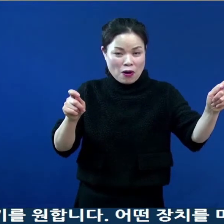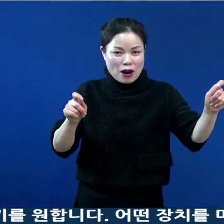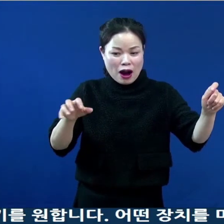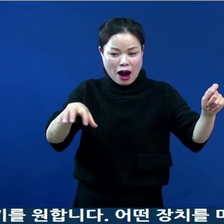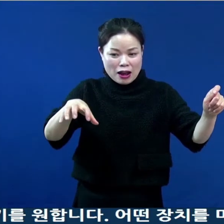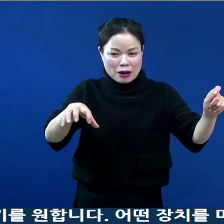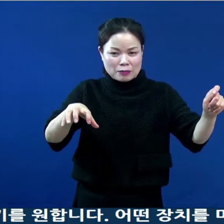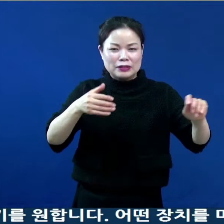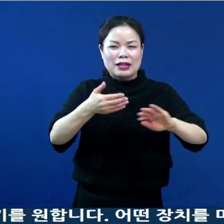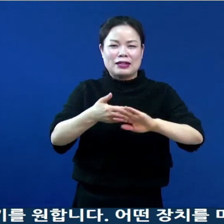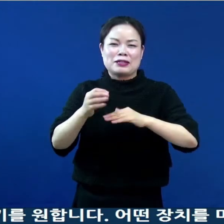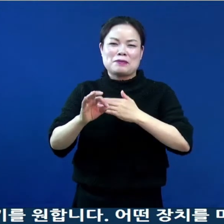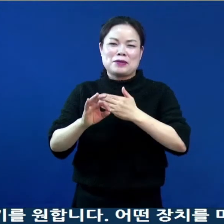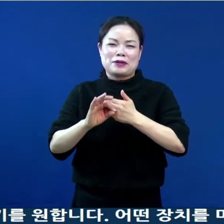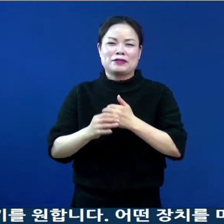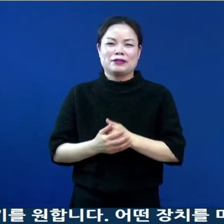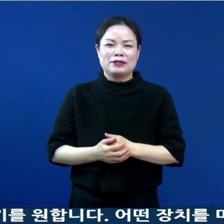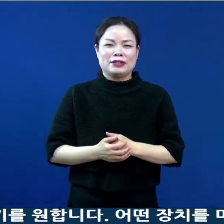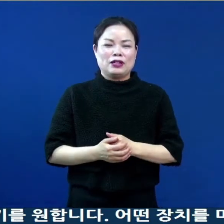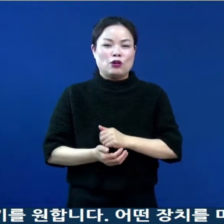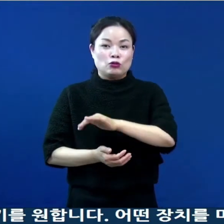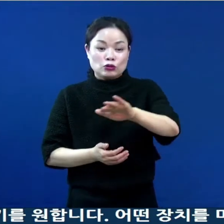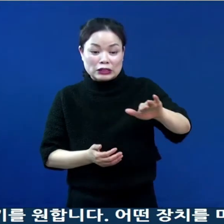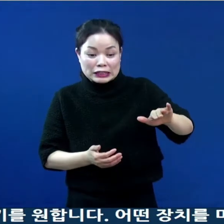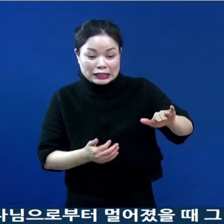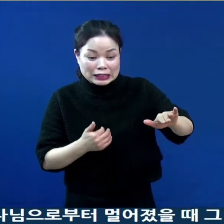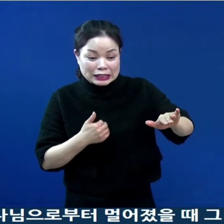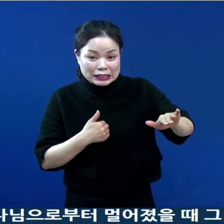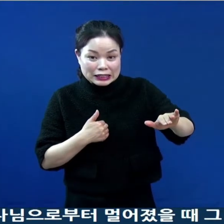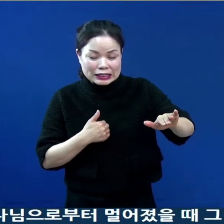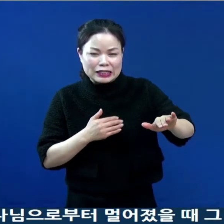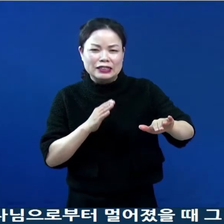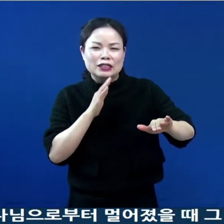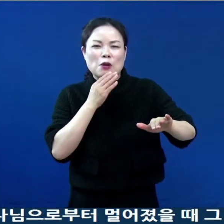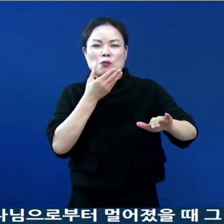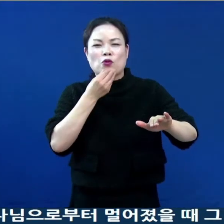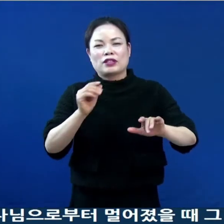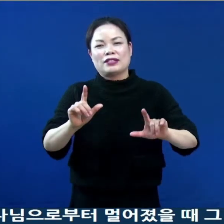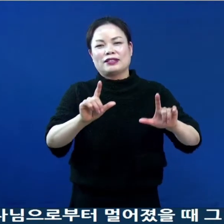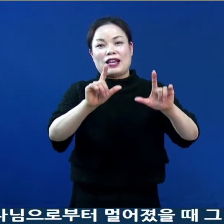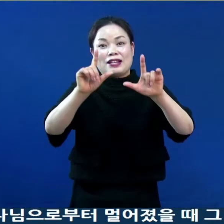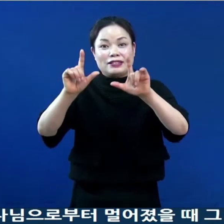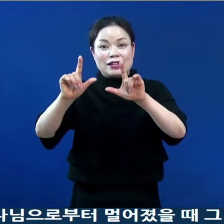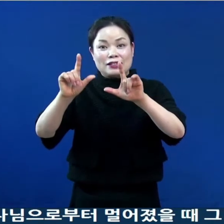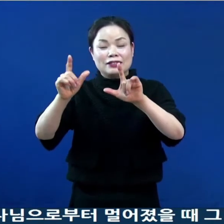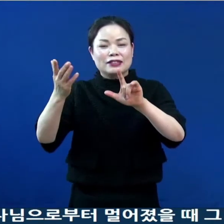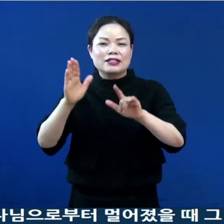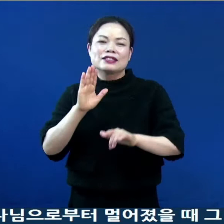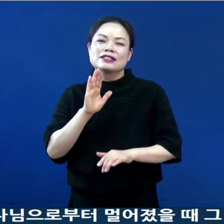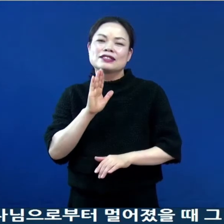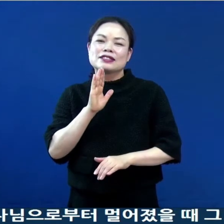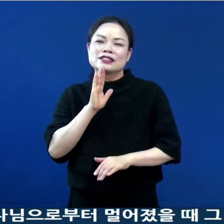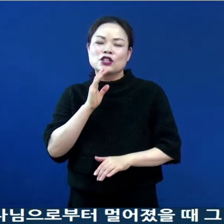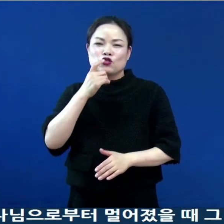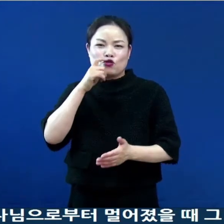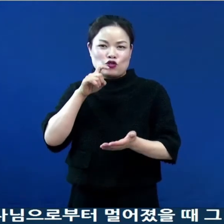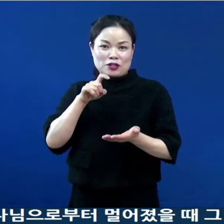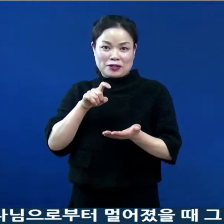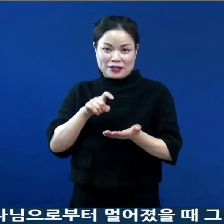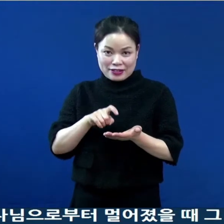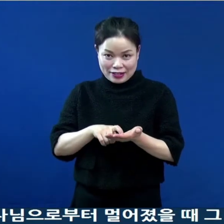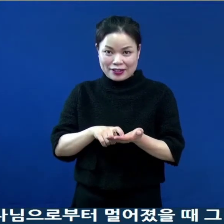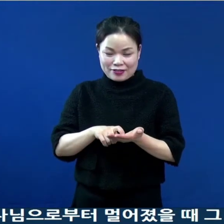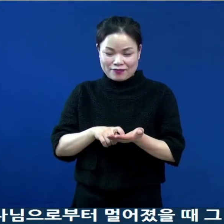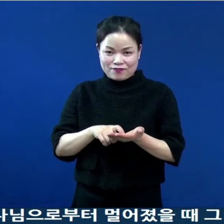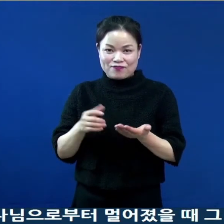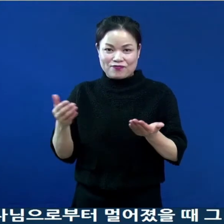만약 다르다면 우리는 하나님을 가까이 하는 삶, 복된 삶을 살아가는데 참 쉽게 그